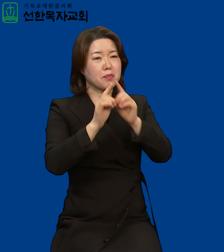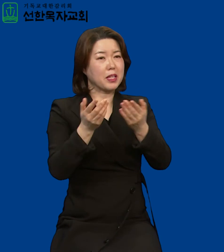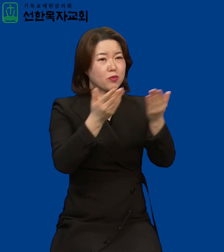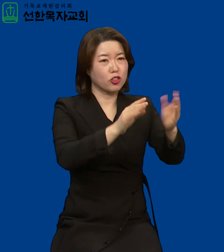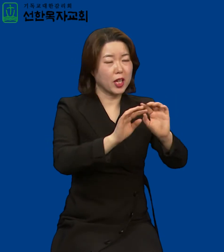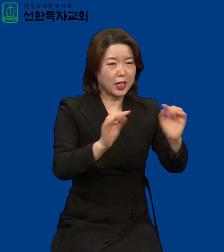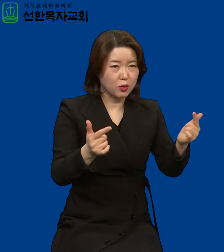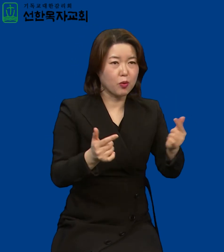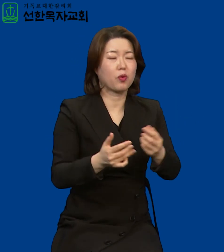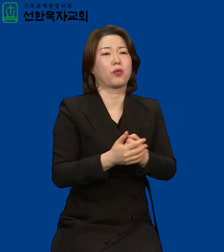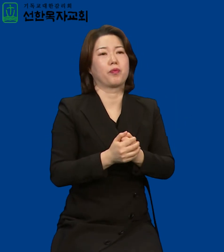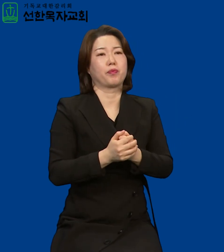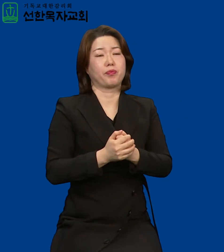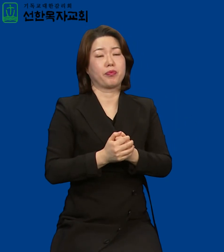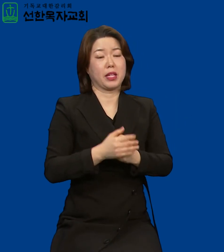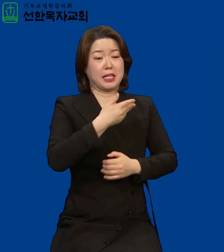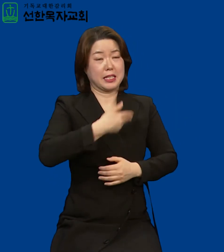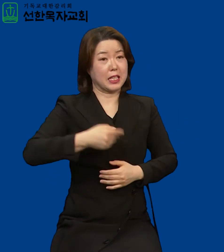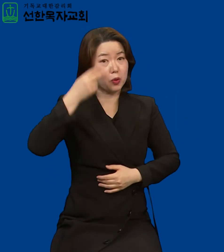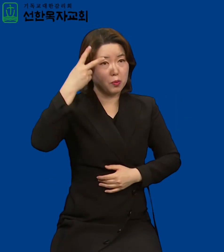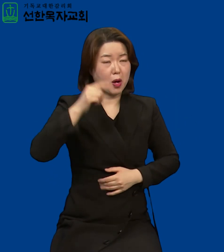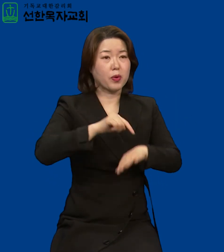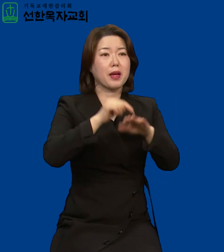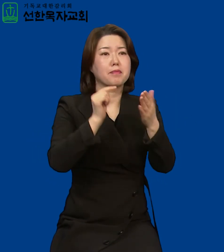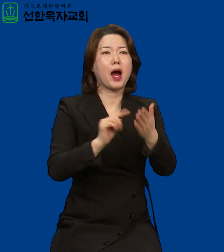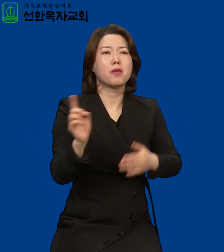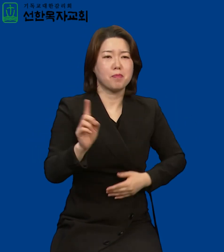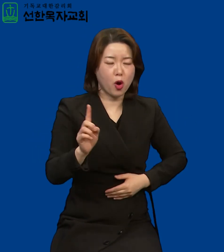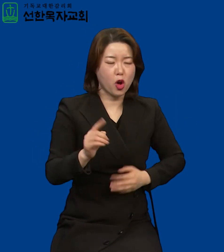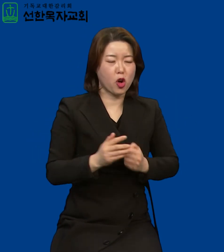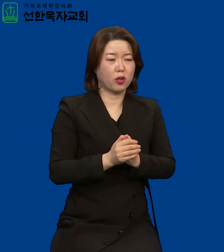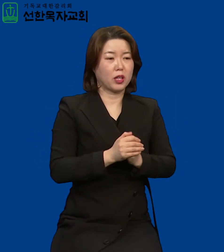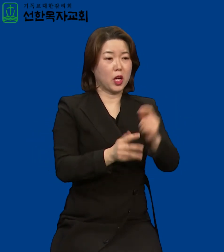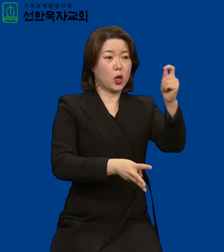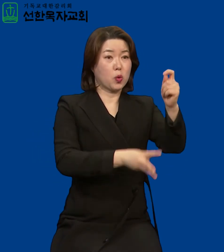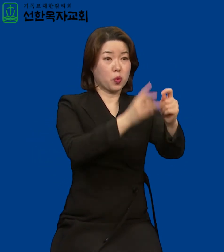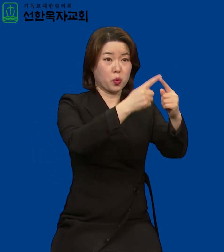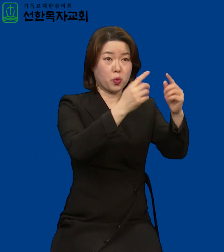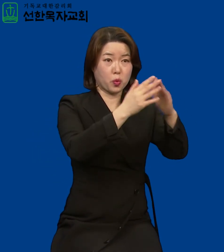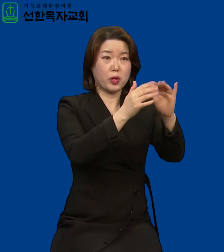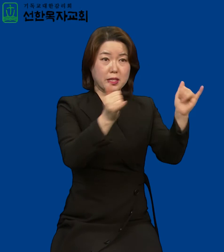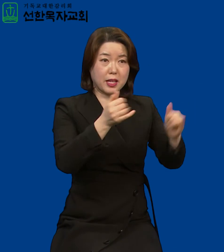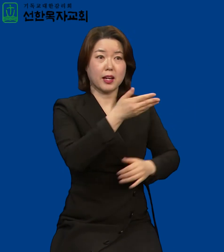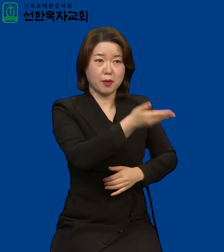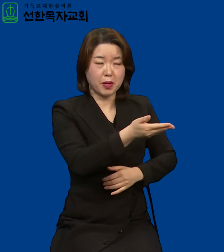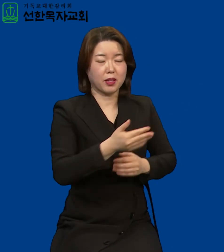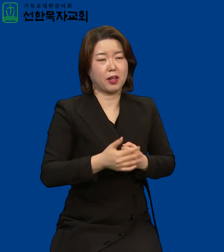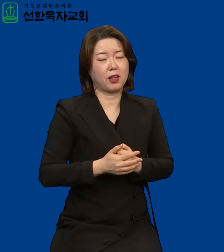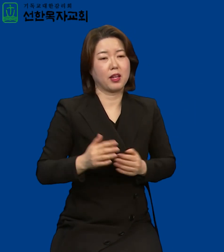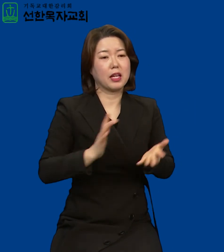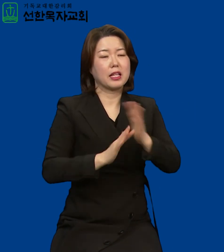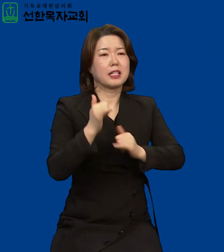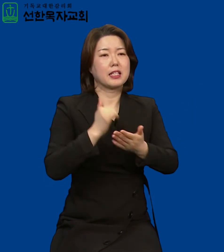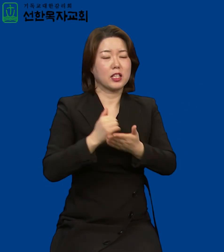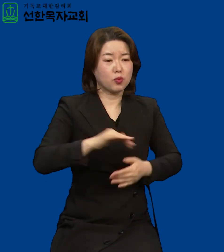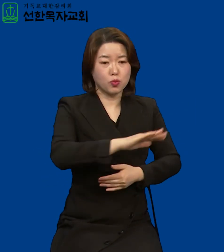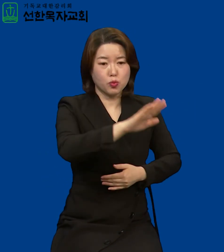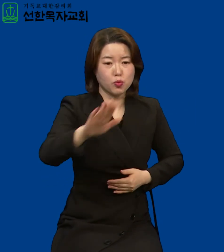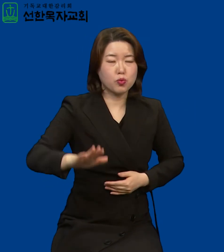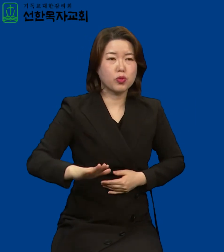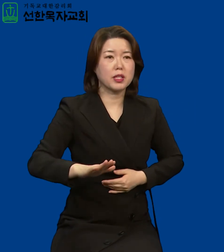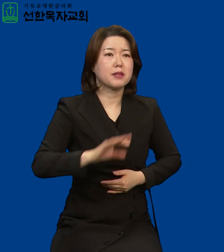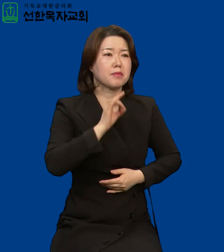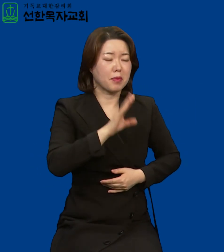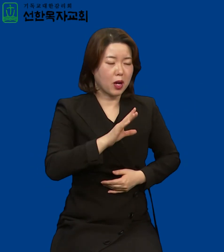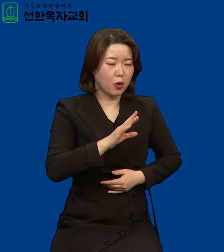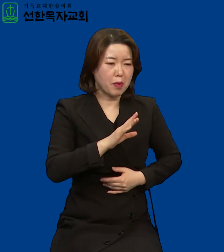아닙니다. 사도 바울의 마음은 고린도 교인들에게 예수님은 우리와만 함께 하시는 분이